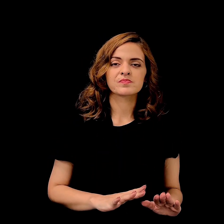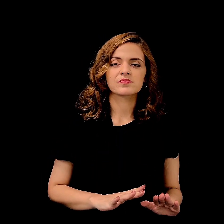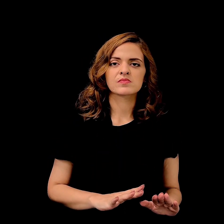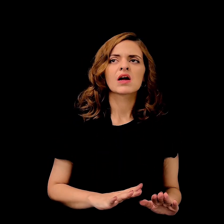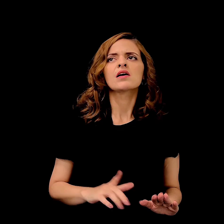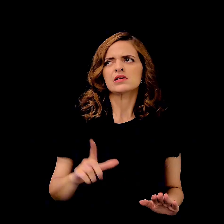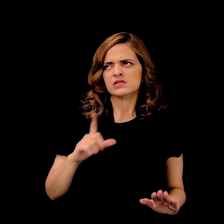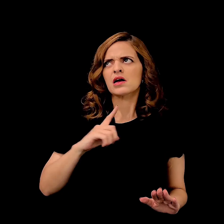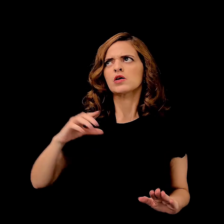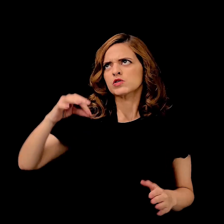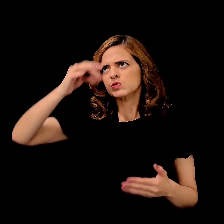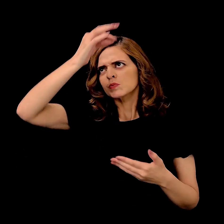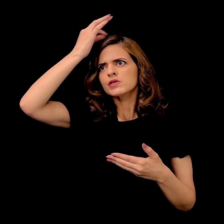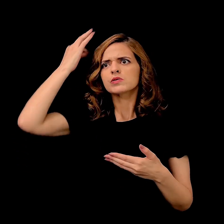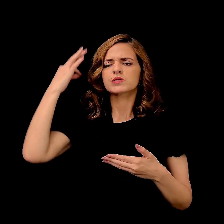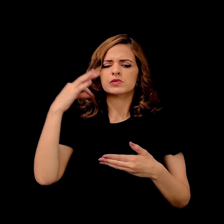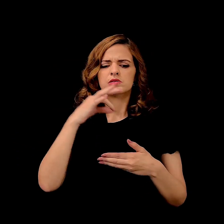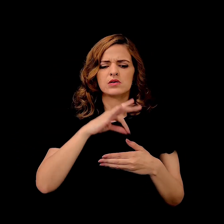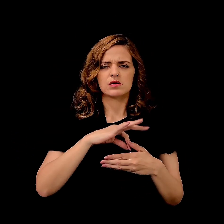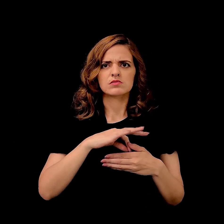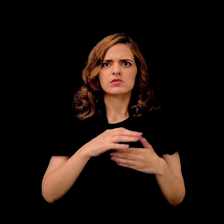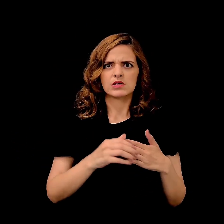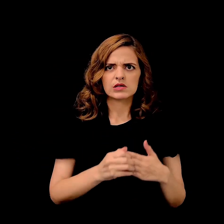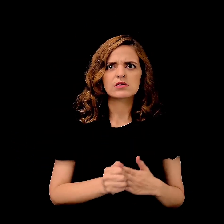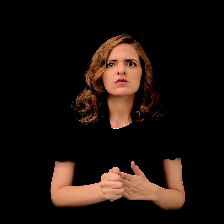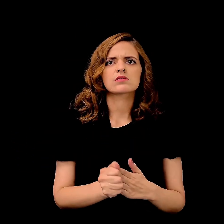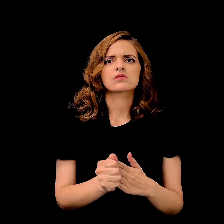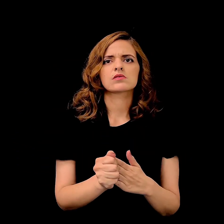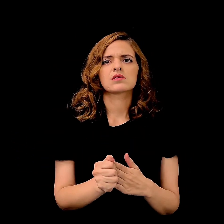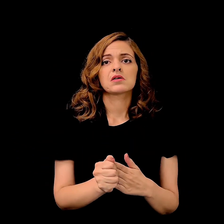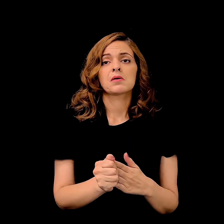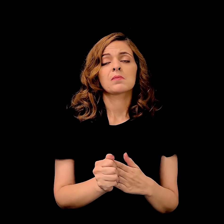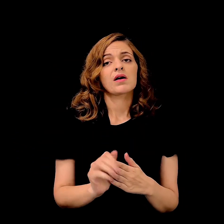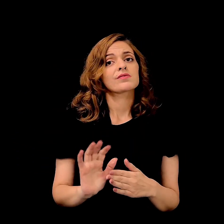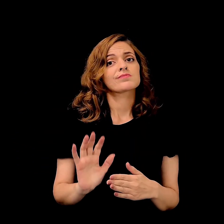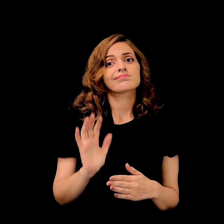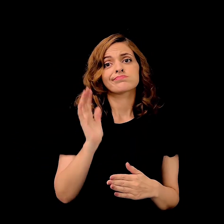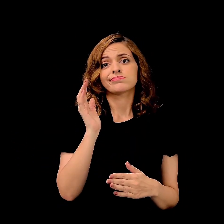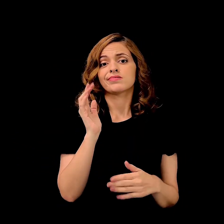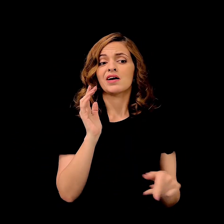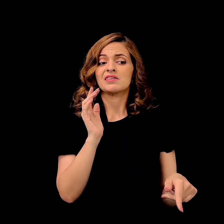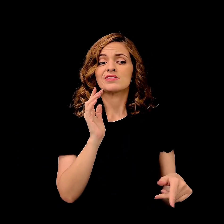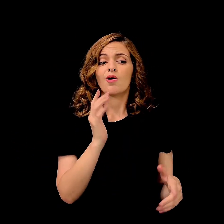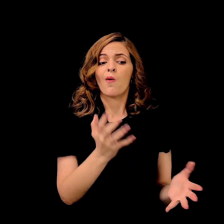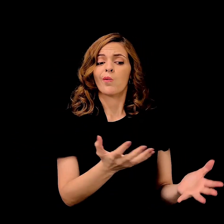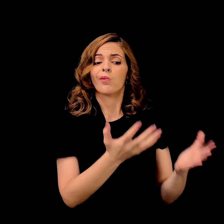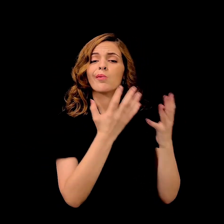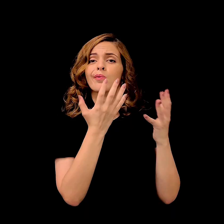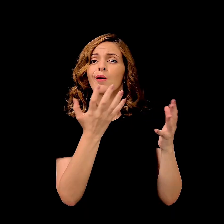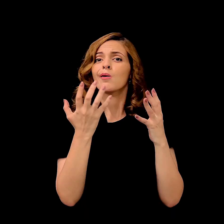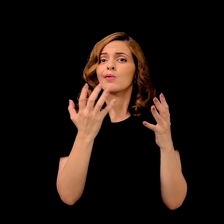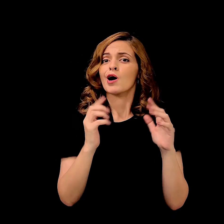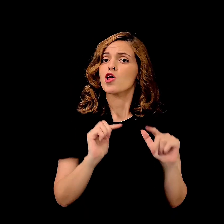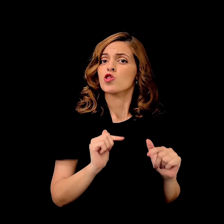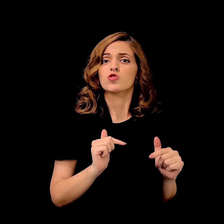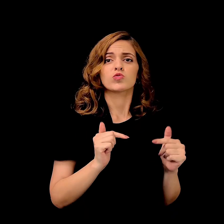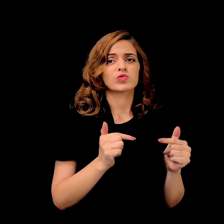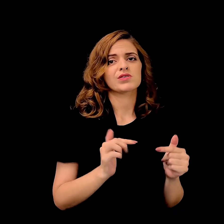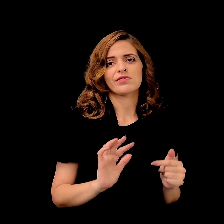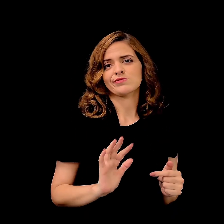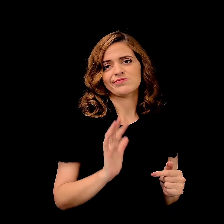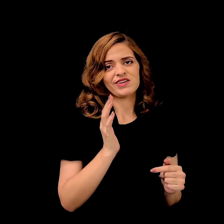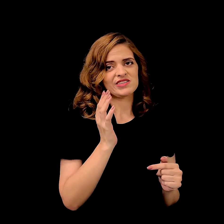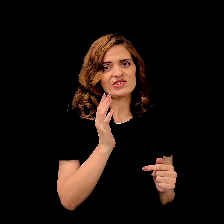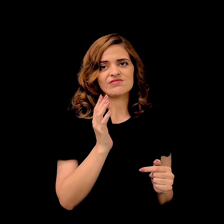Espírito Santo guiando Esther, está sujeita aos problemas. Não tenha dúvida nenhuma. Não